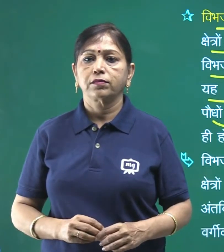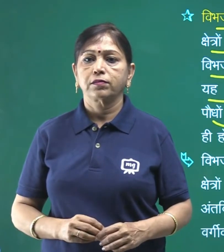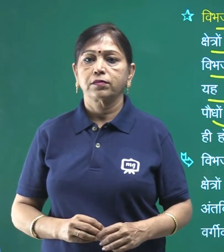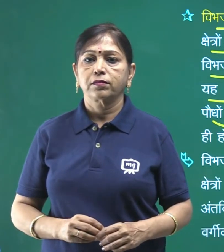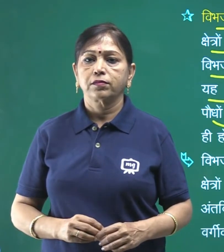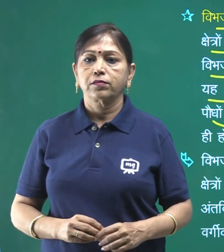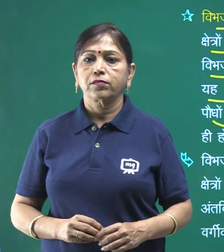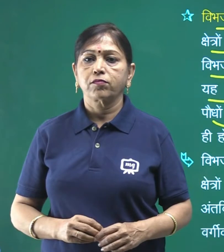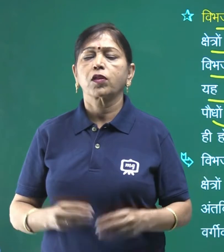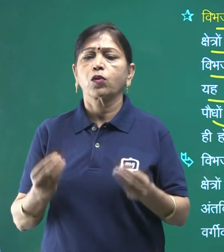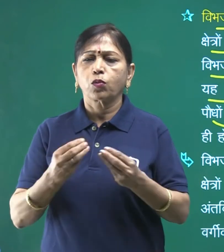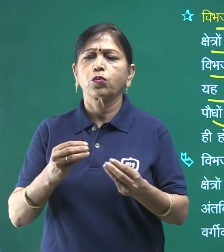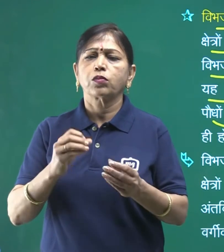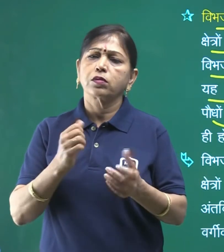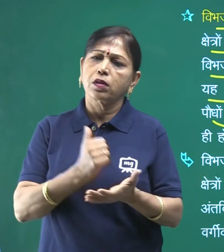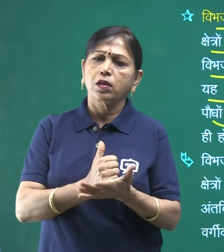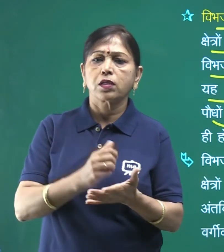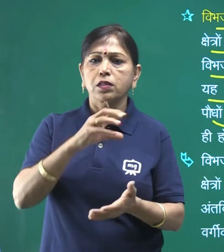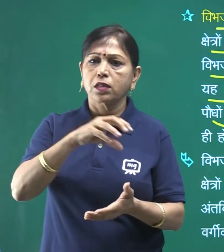कुछ निश्चित क्षेत्रों में